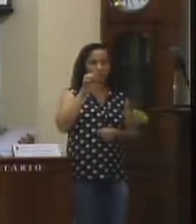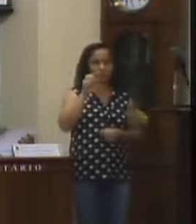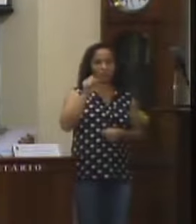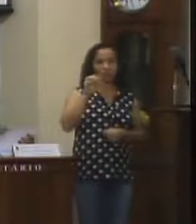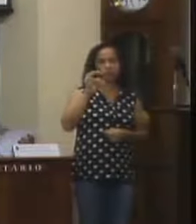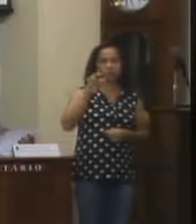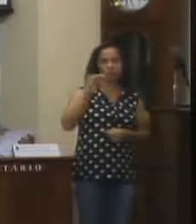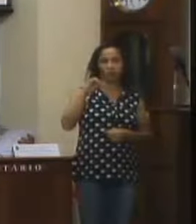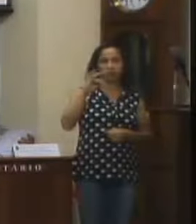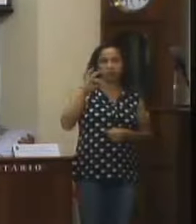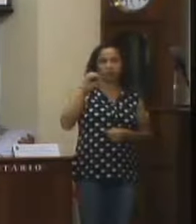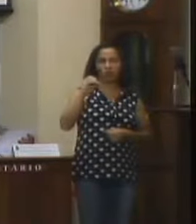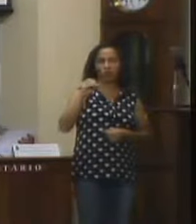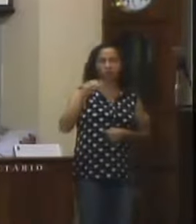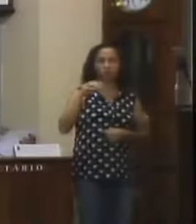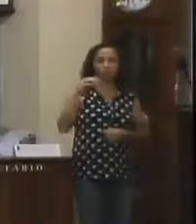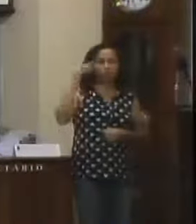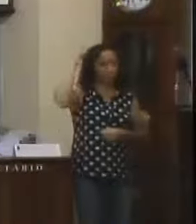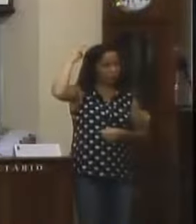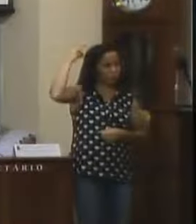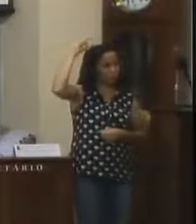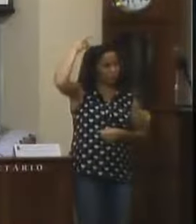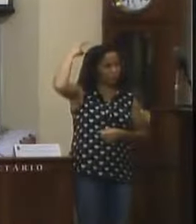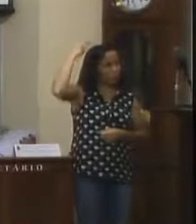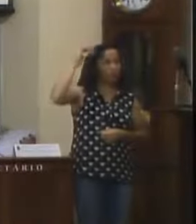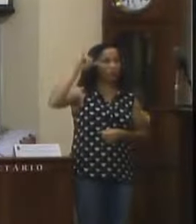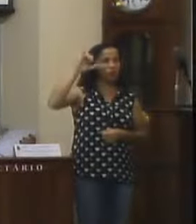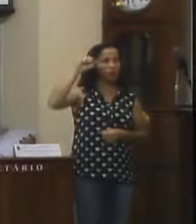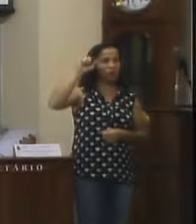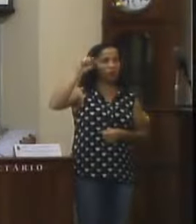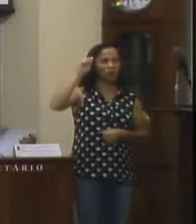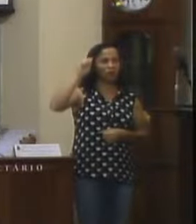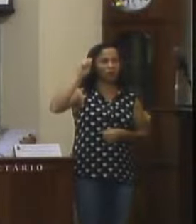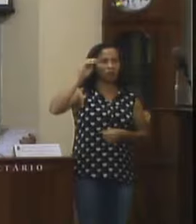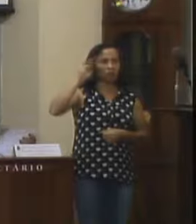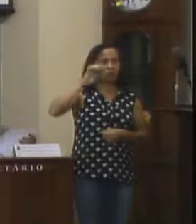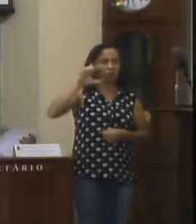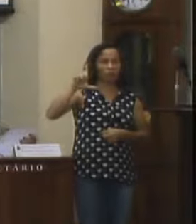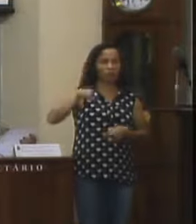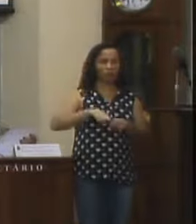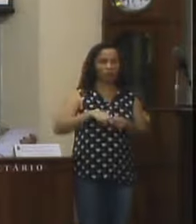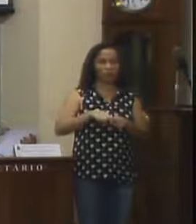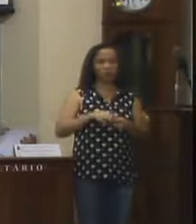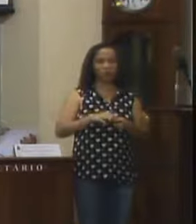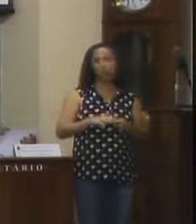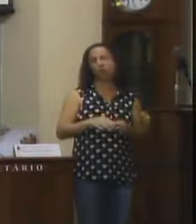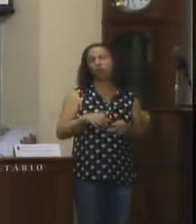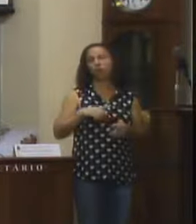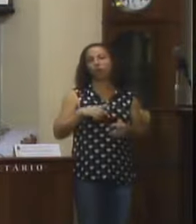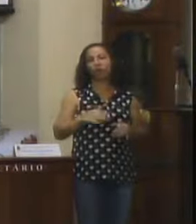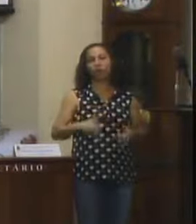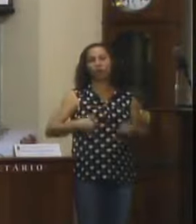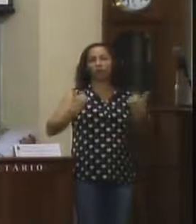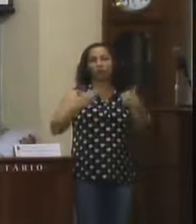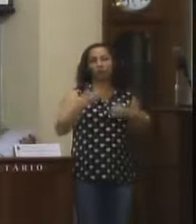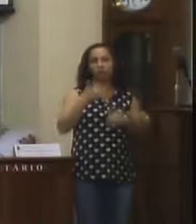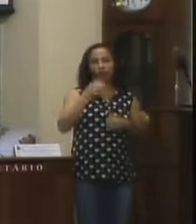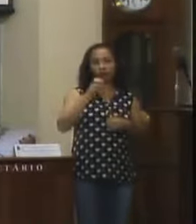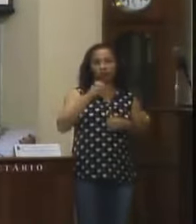Tobias Lenz e sem números nessa cidade, vem respeitosamente pedir uma contribuição para a festa de 15 anos, que será no dia 20 de maio de